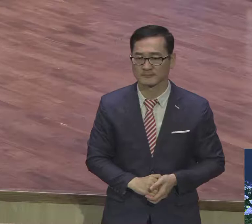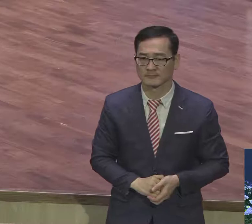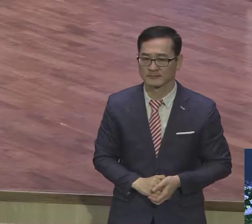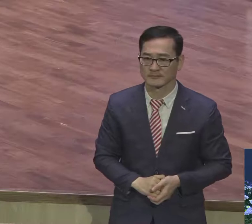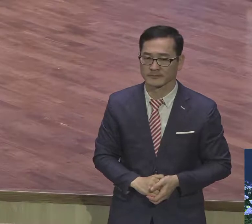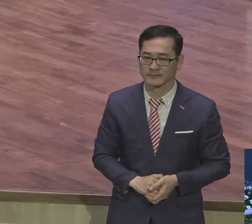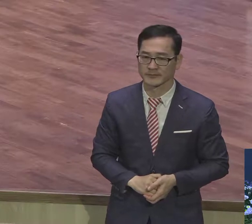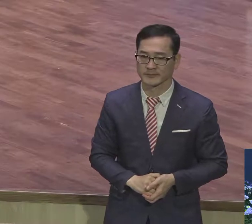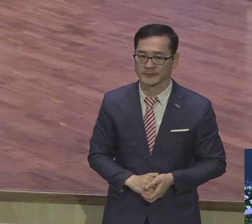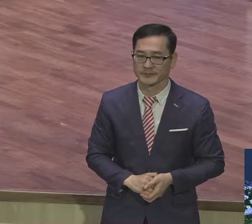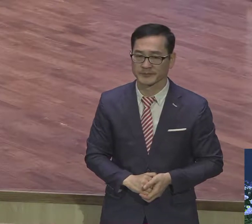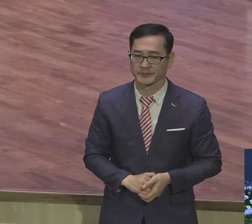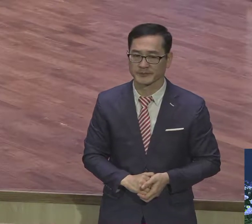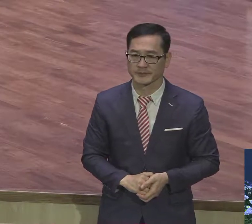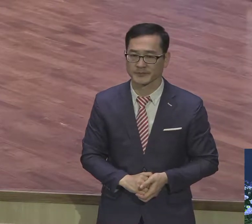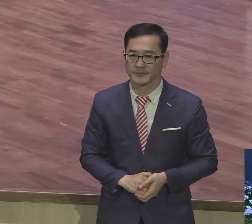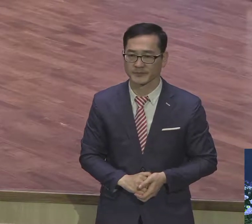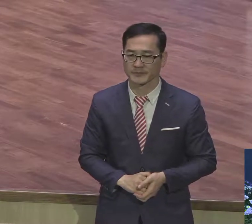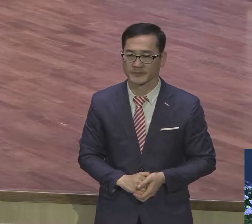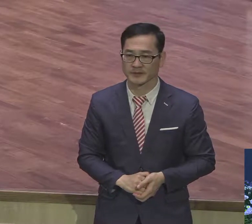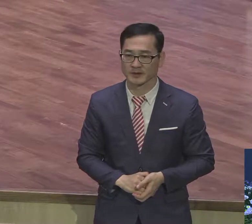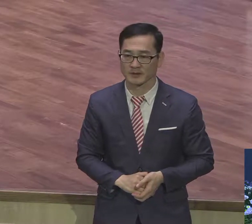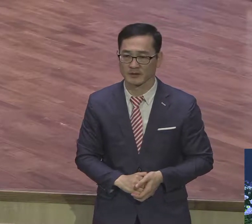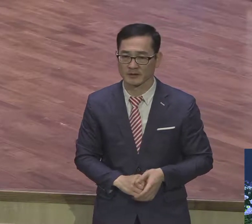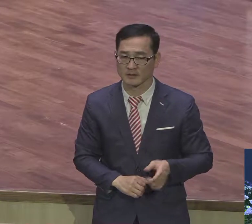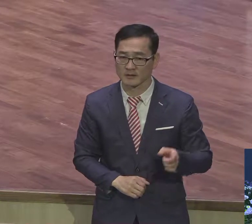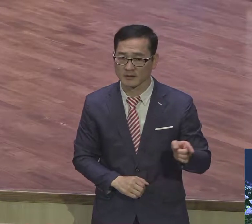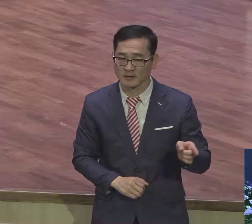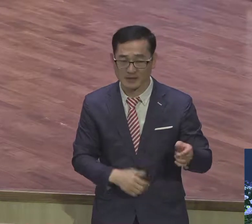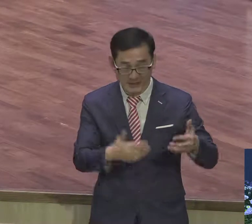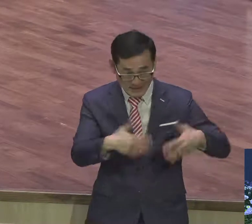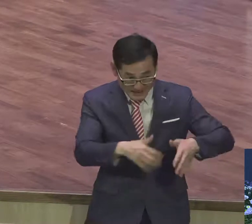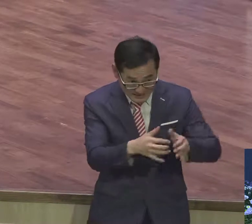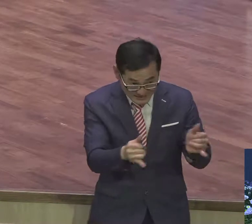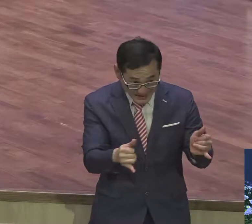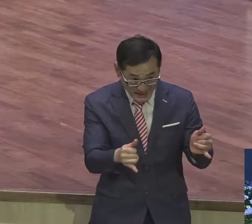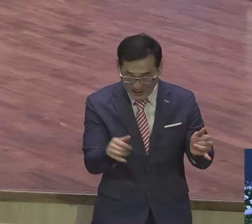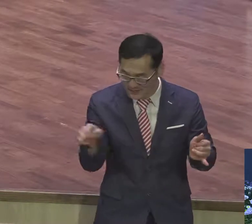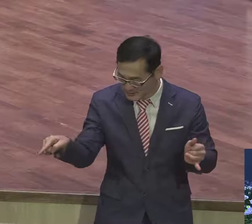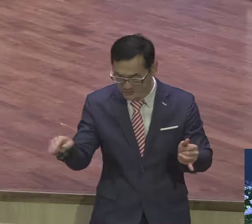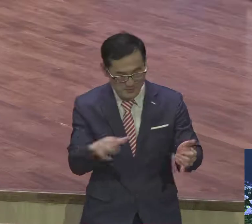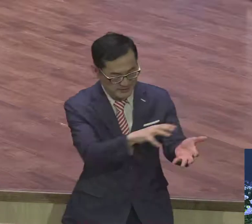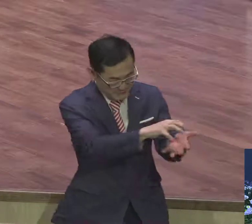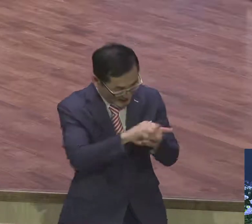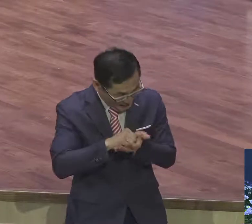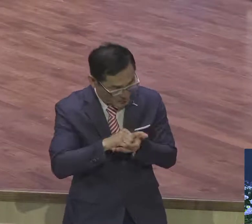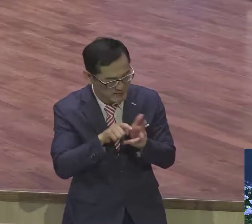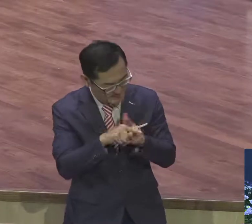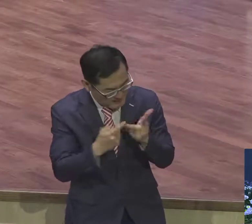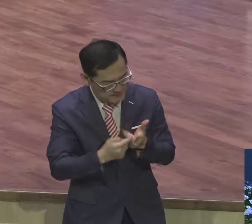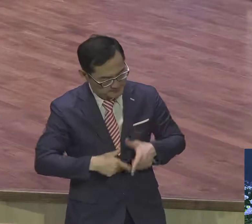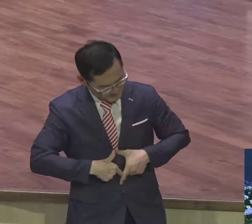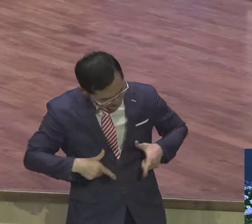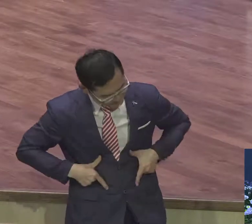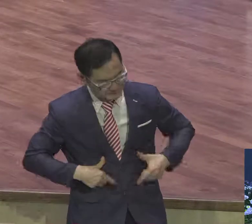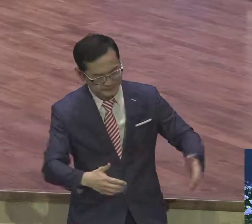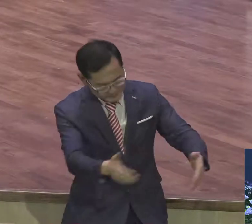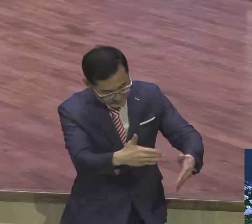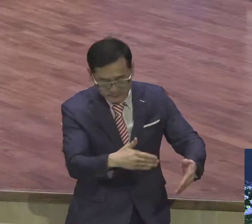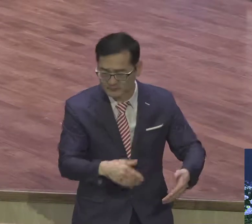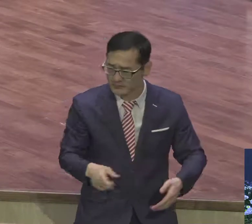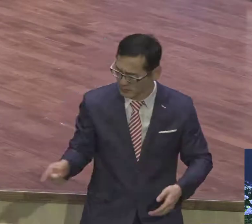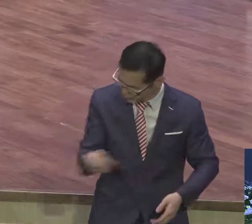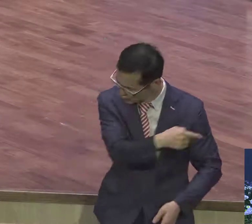특별히 연약한 자를 받아들이는 그릇이 되어야 될 이유에 대해서 바울은 정확한 근거를